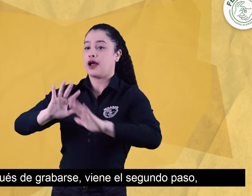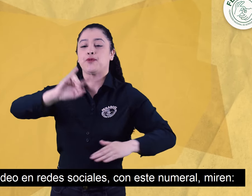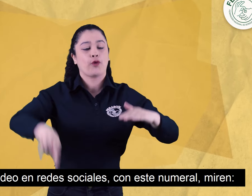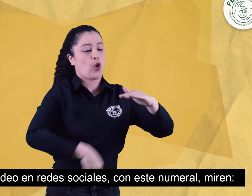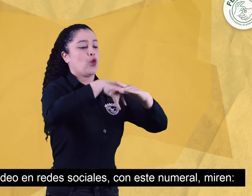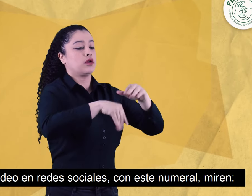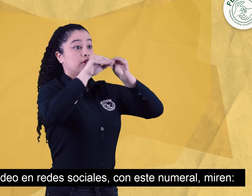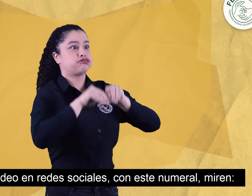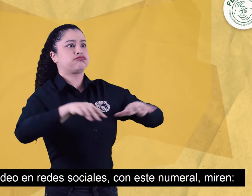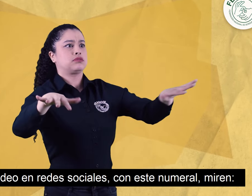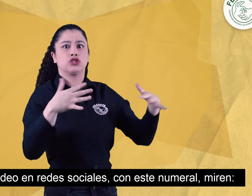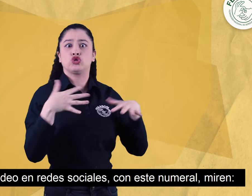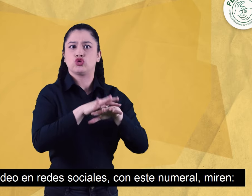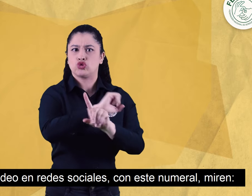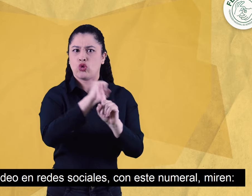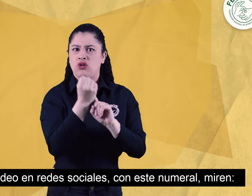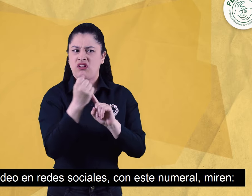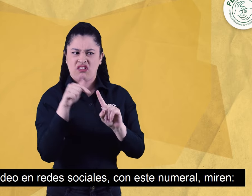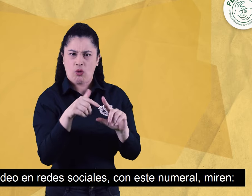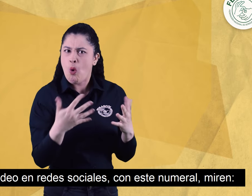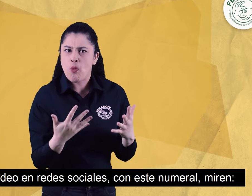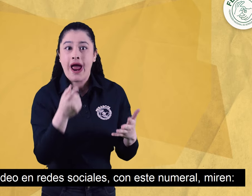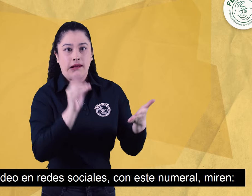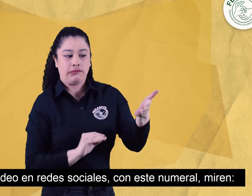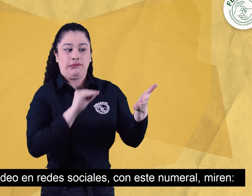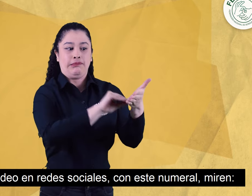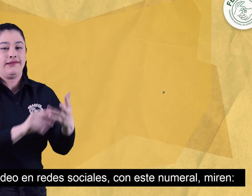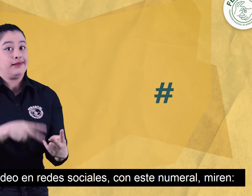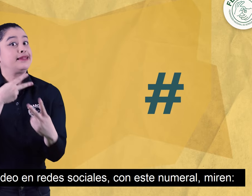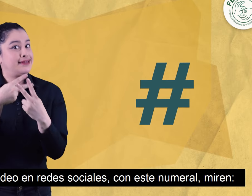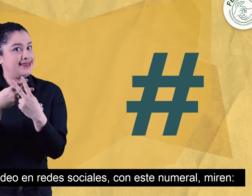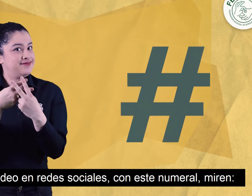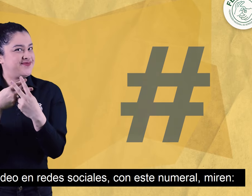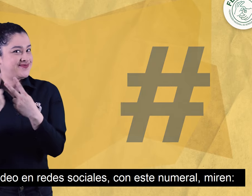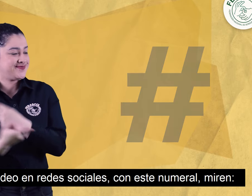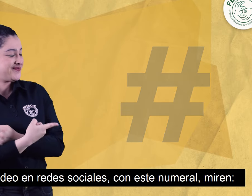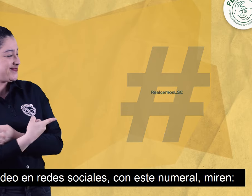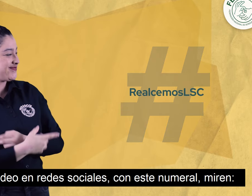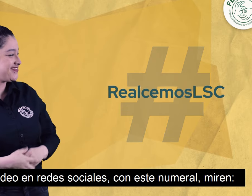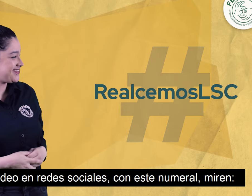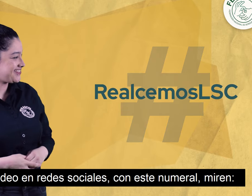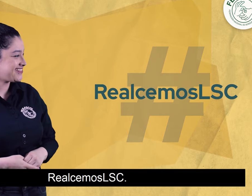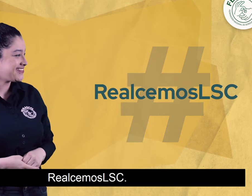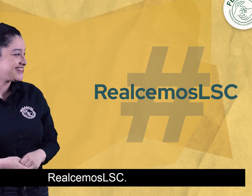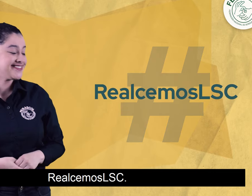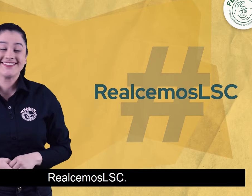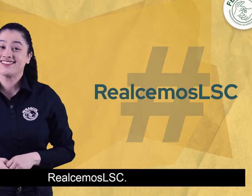suban el video en redes sociales con este numeral miren realc demos